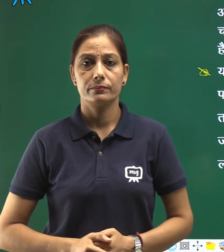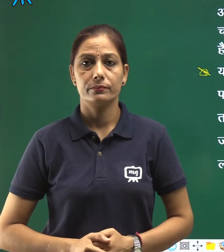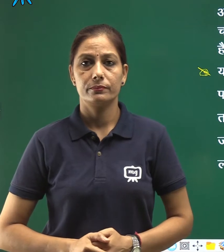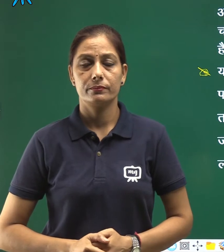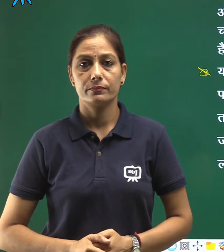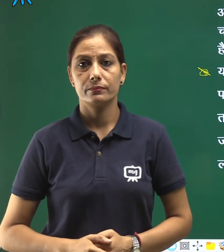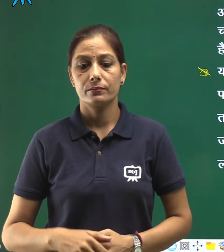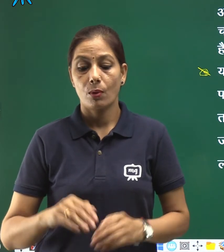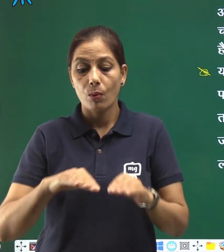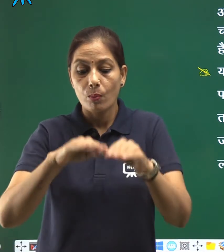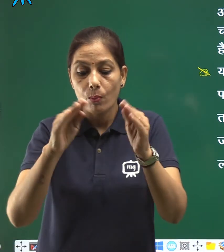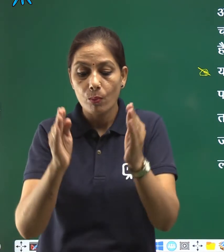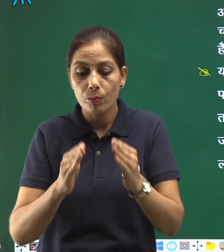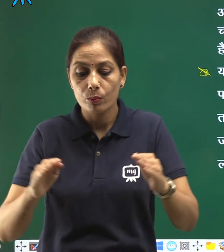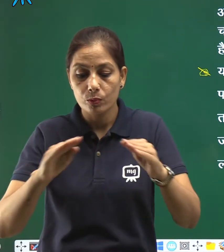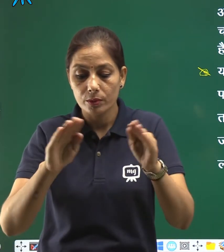मूर्ति पर लगा चश्मा